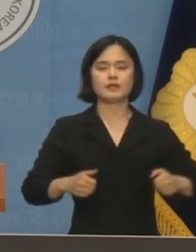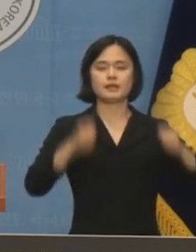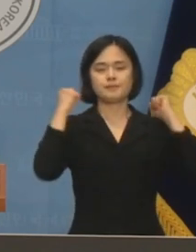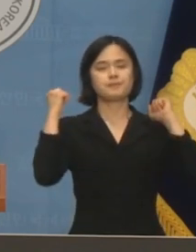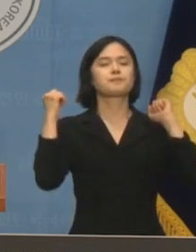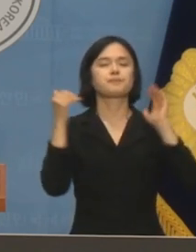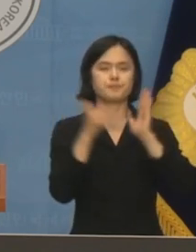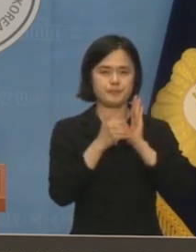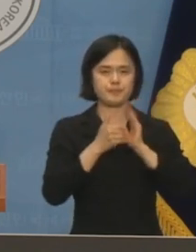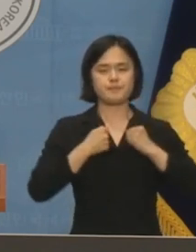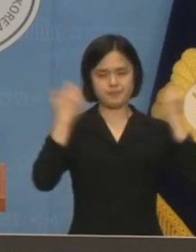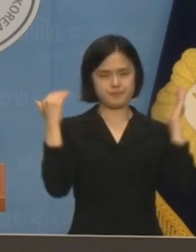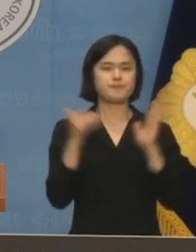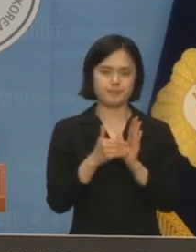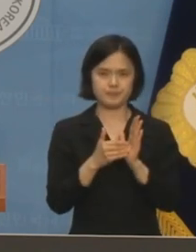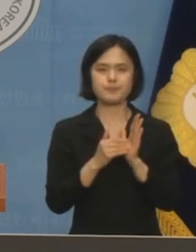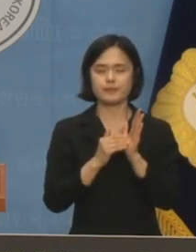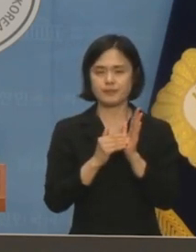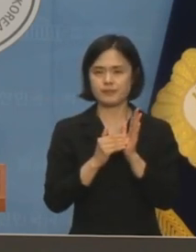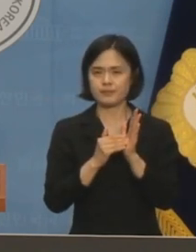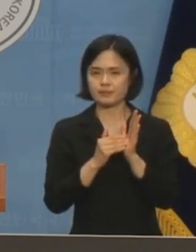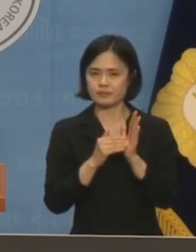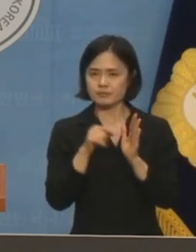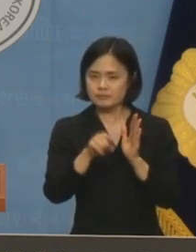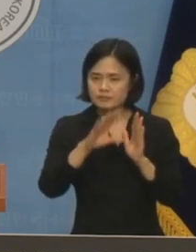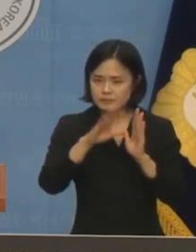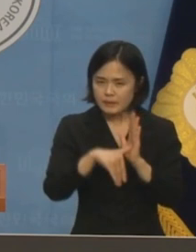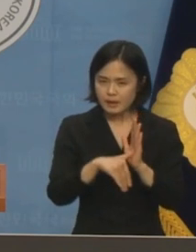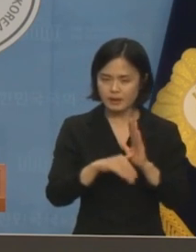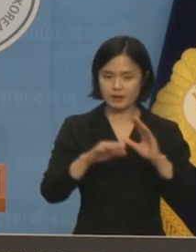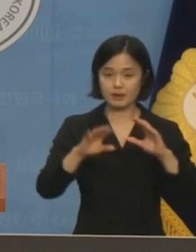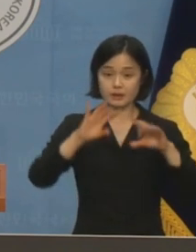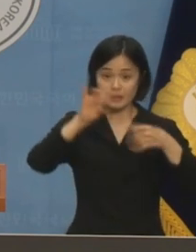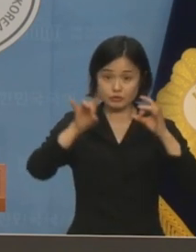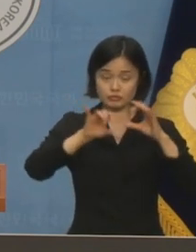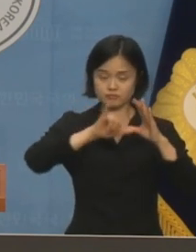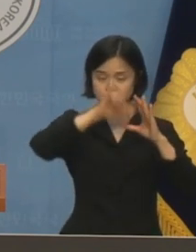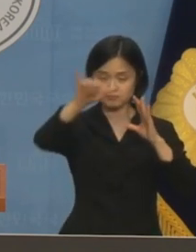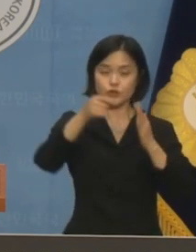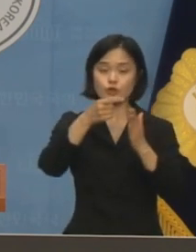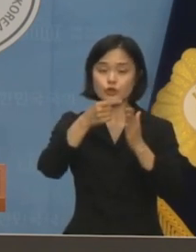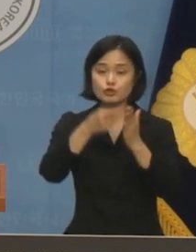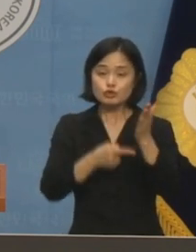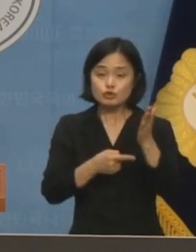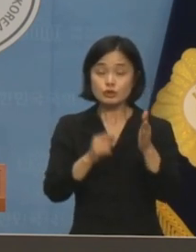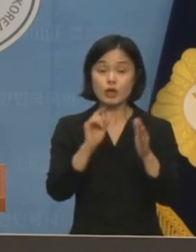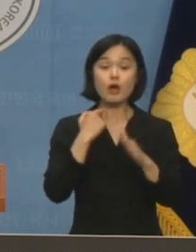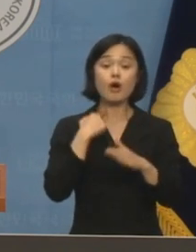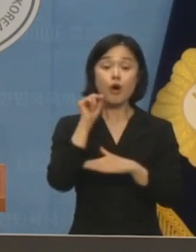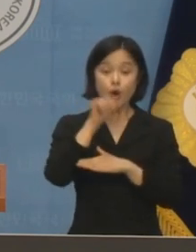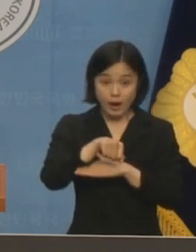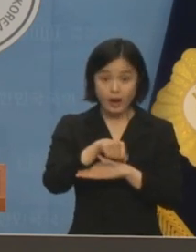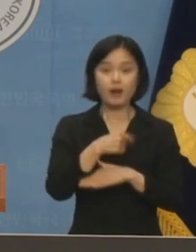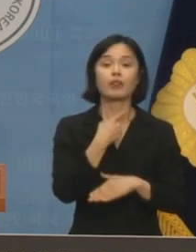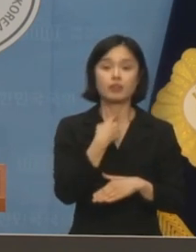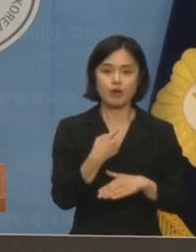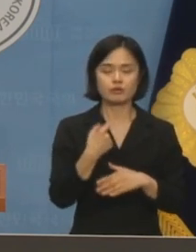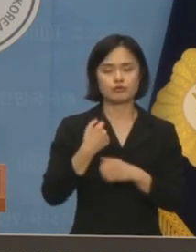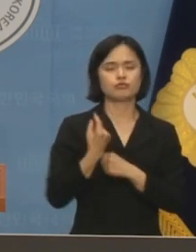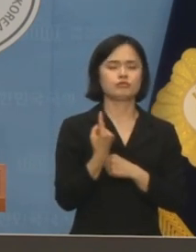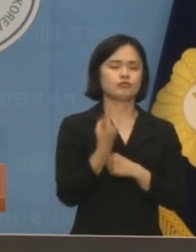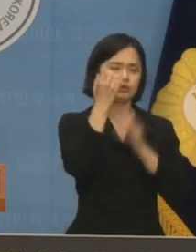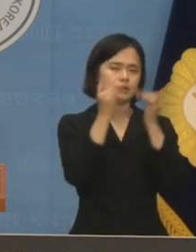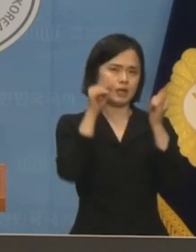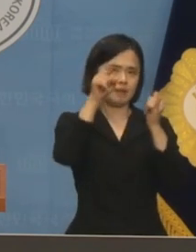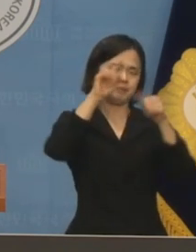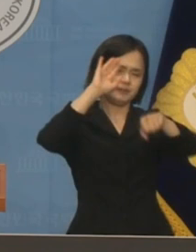나가 성전환 수술을 받도록 허락한 당시 지휘관들에게 일자 책임이 있다고 본다. 2020년